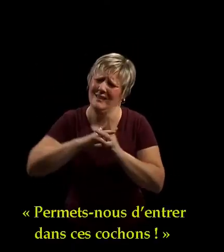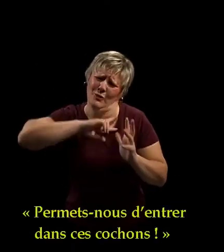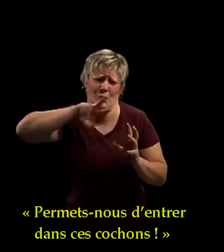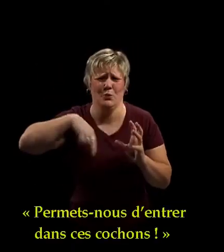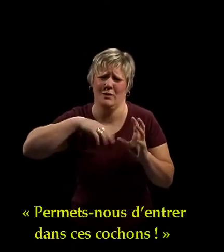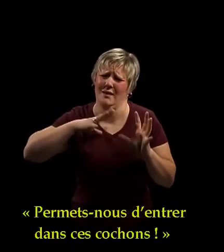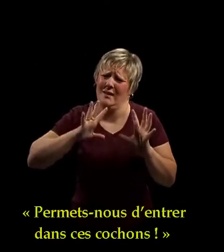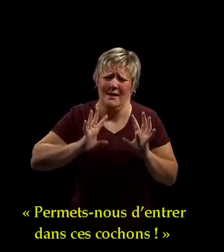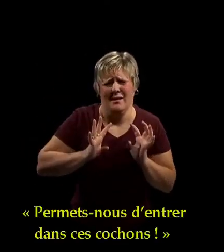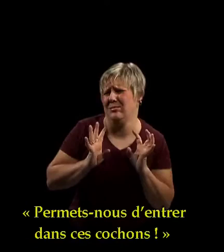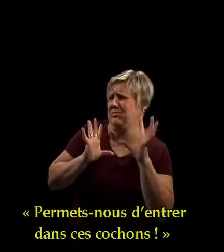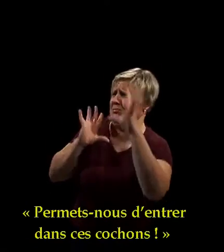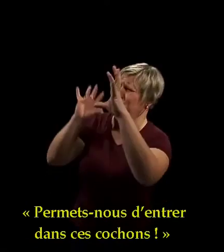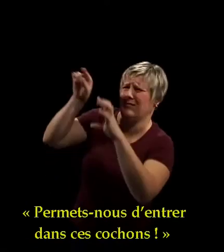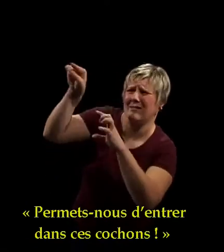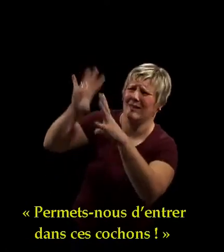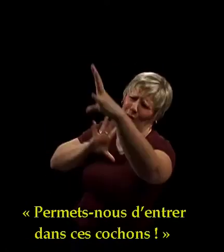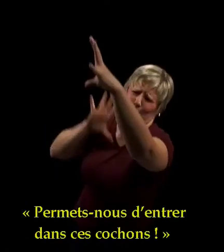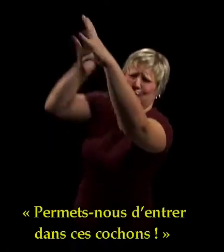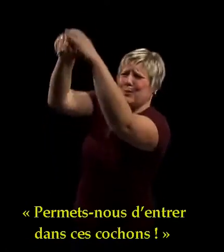disant « Permets-nous d'entrer dans ces cochons ».